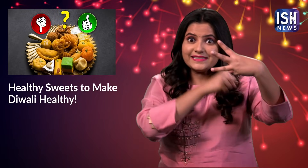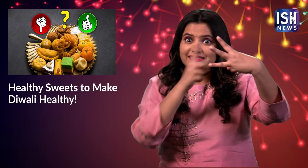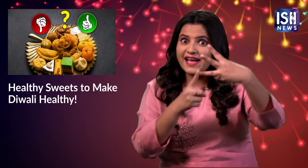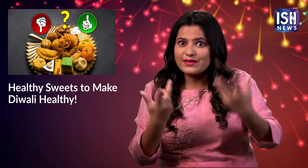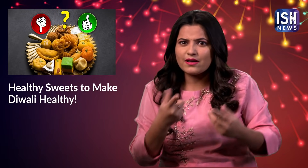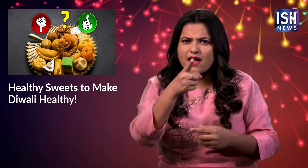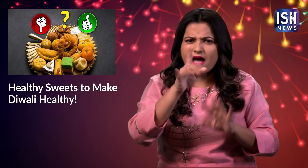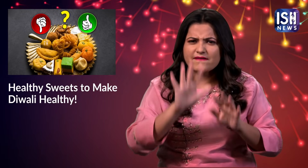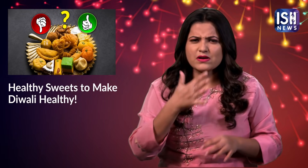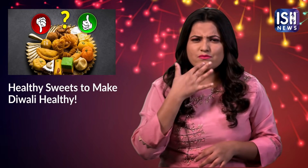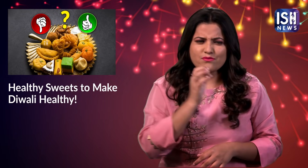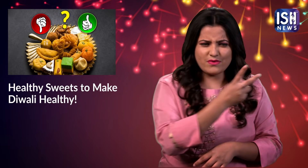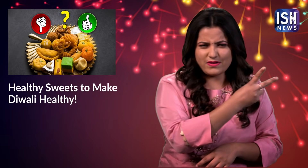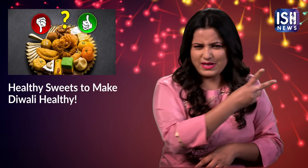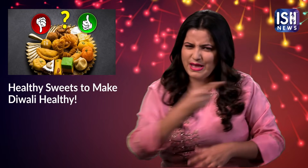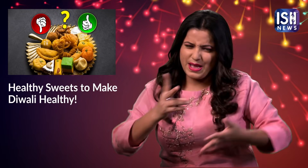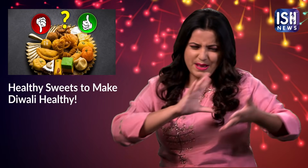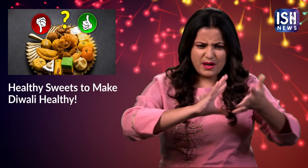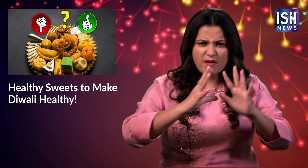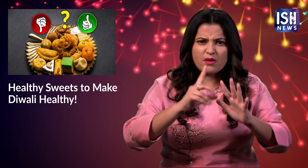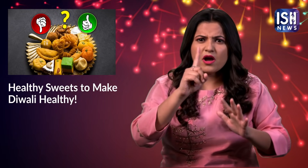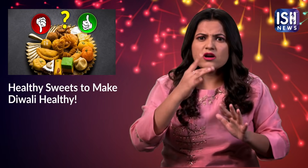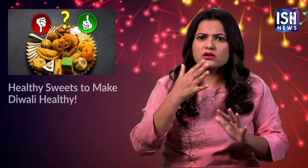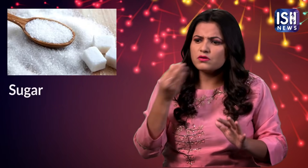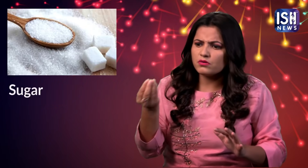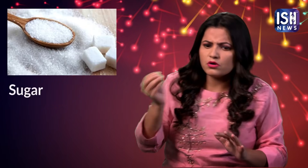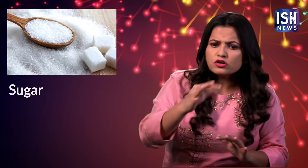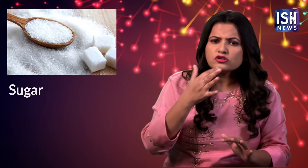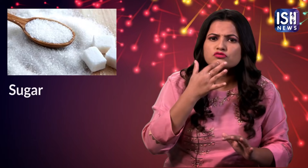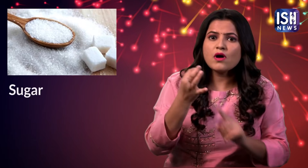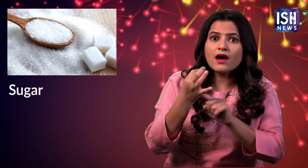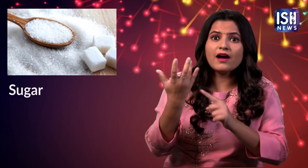चीनी जो स्वस्त नहीं है उसके साथ मिठाई बनाने के बजाए